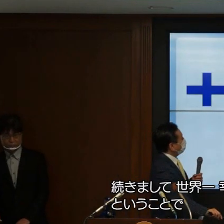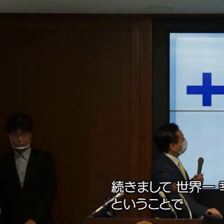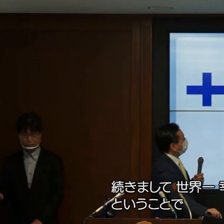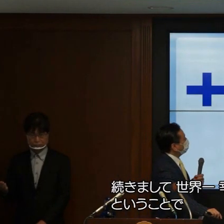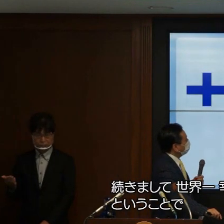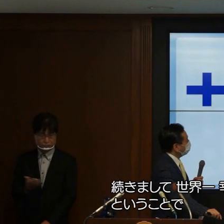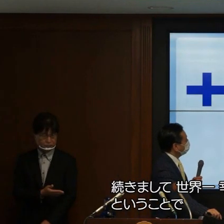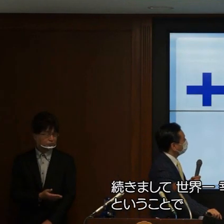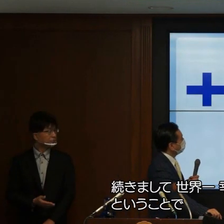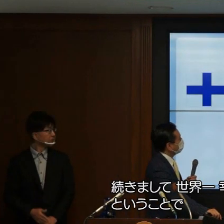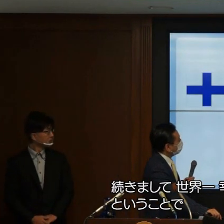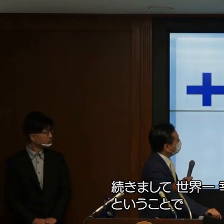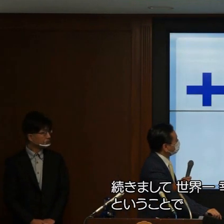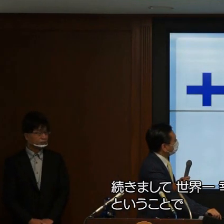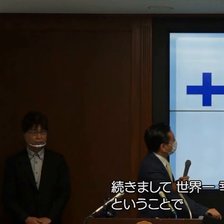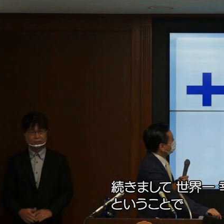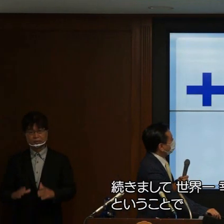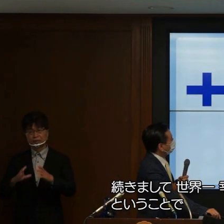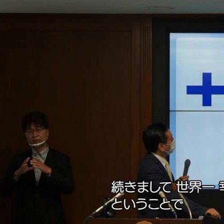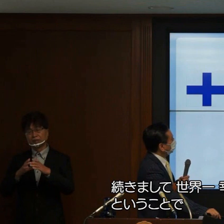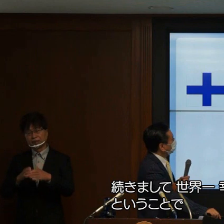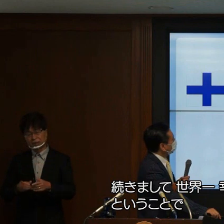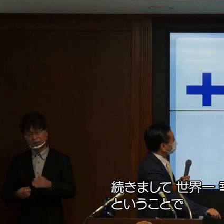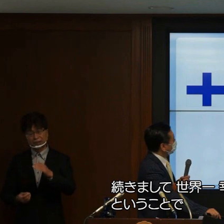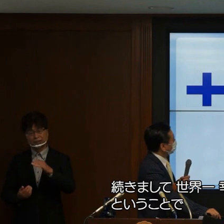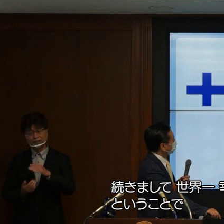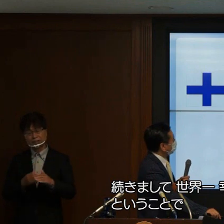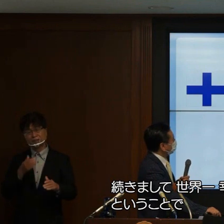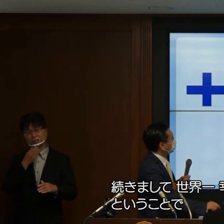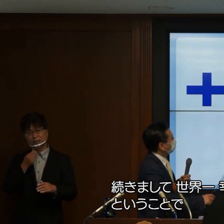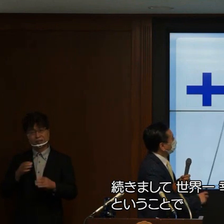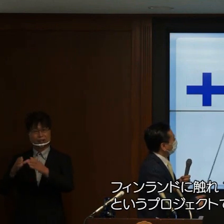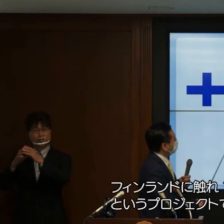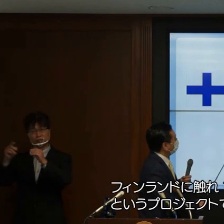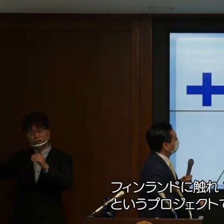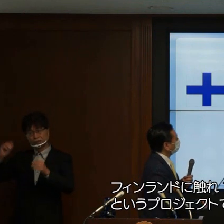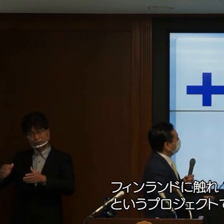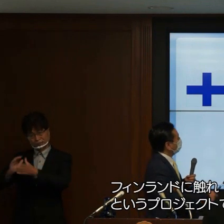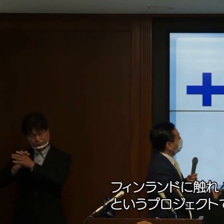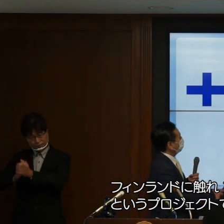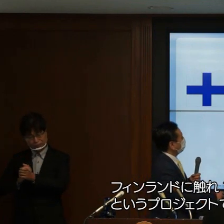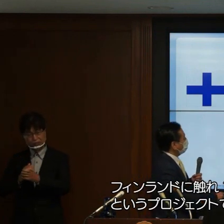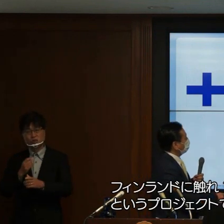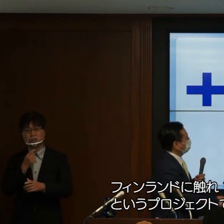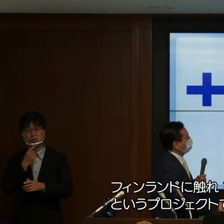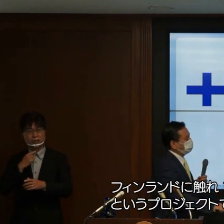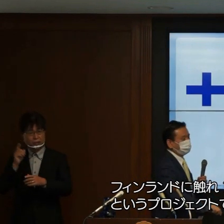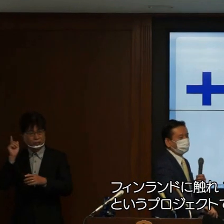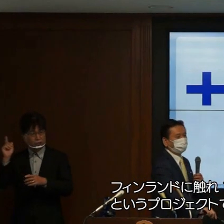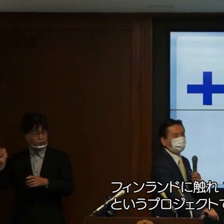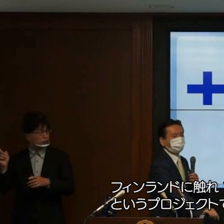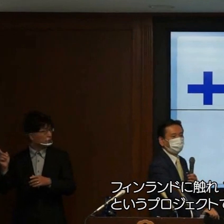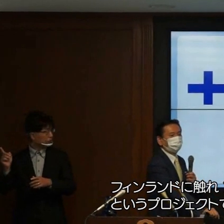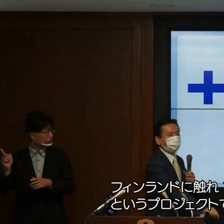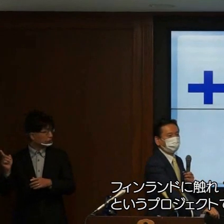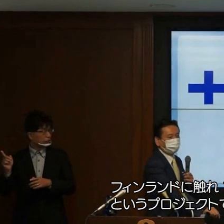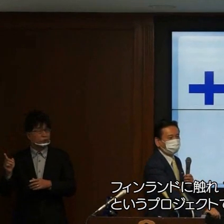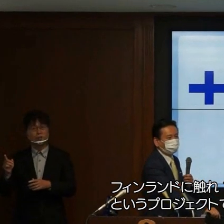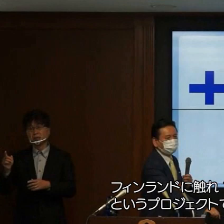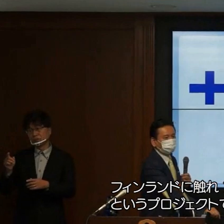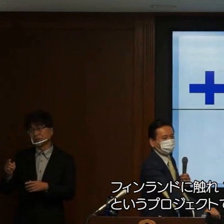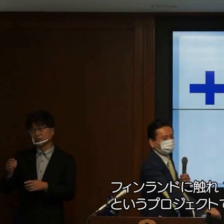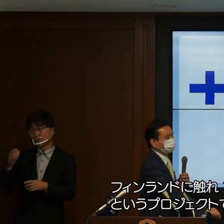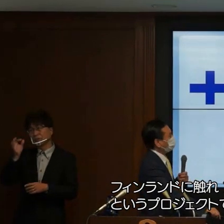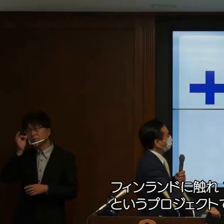して、世界一幸せな国とのタッグということで、フィンランドに触れ、フィンランドに学